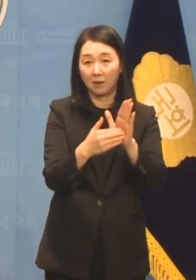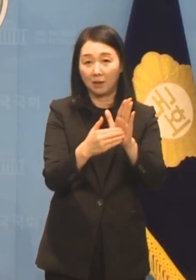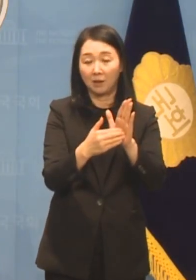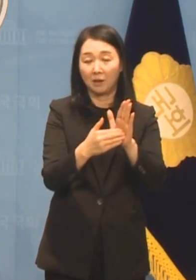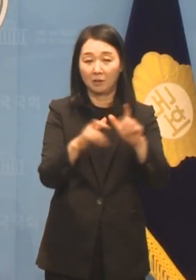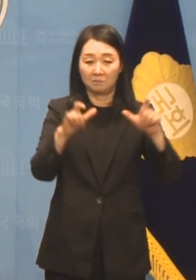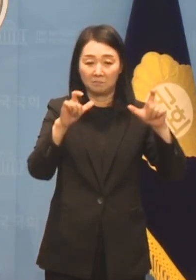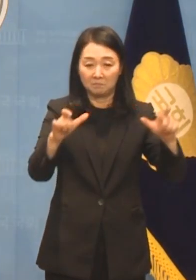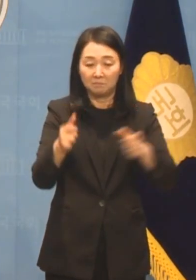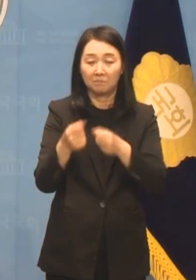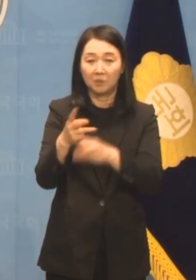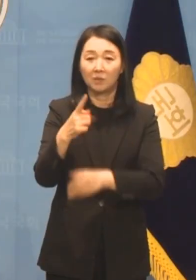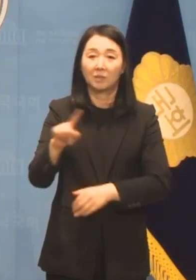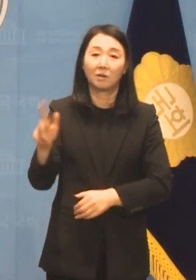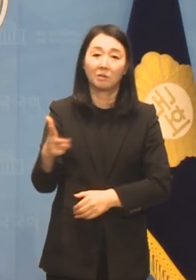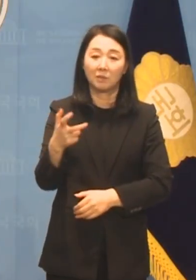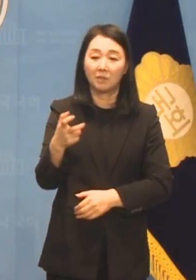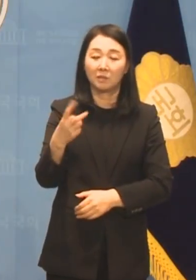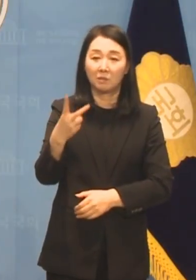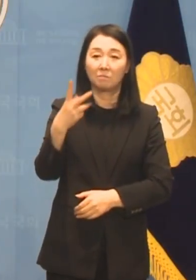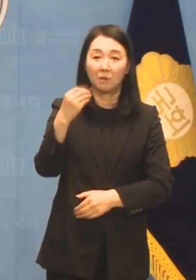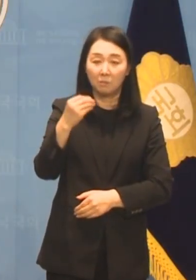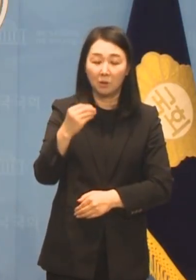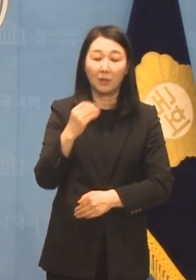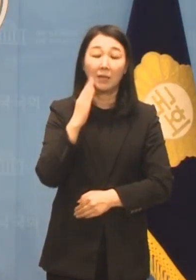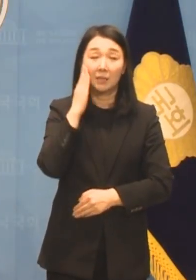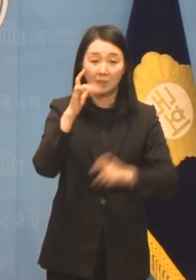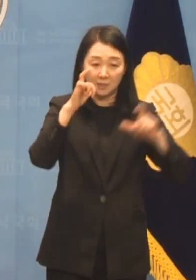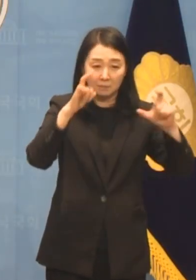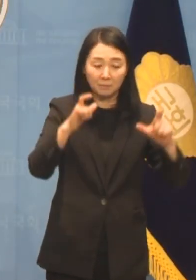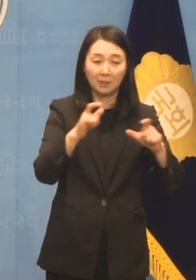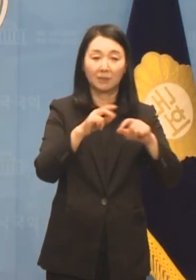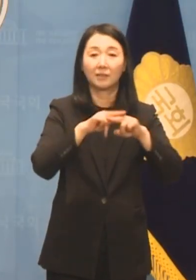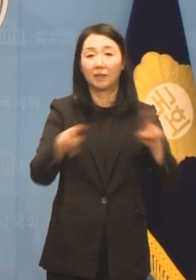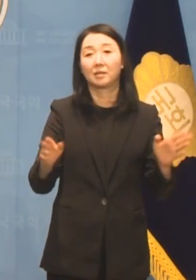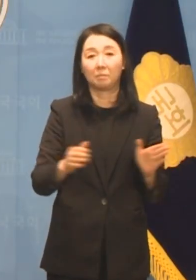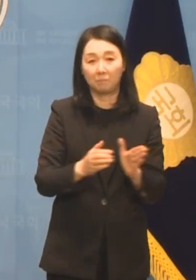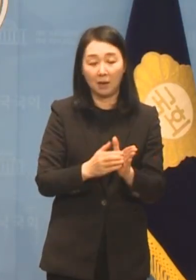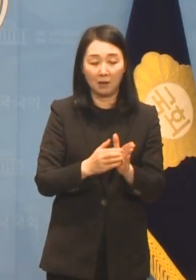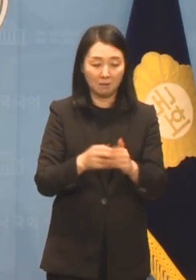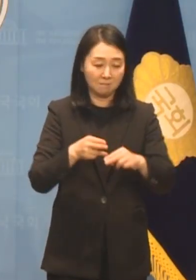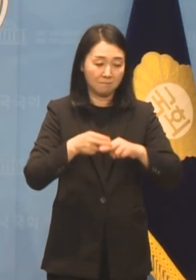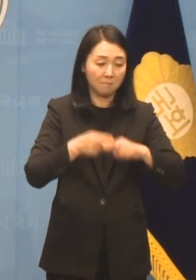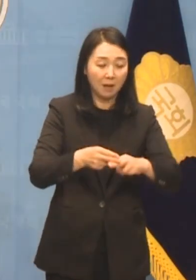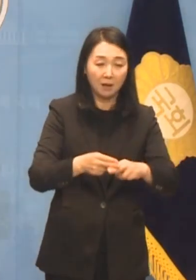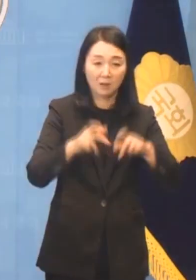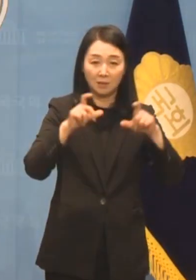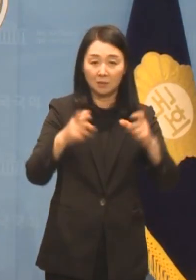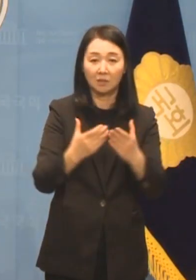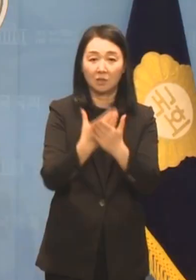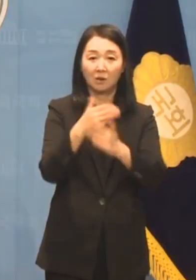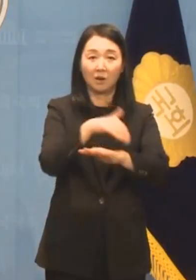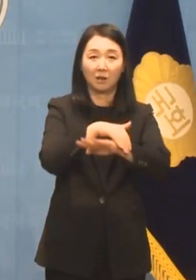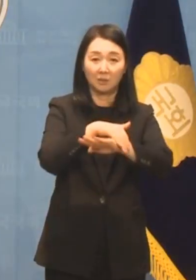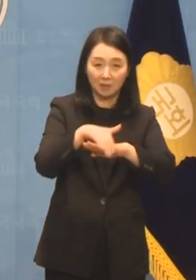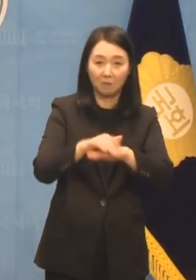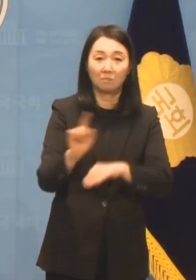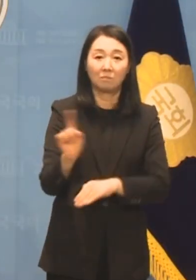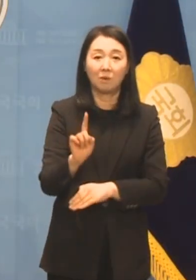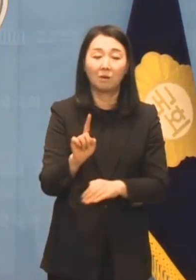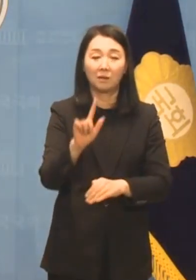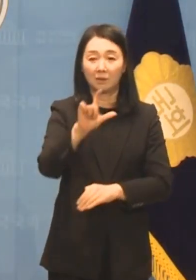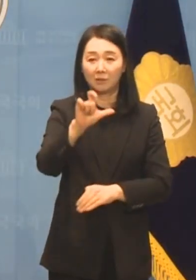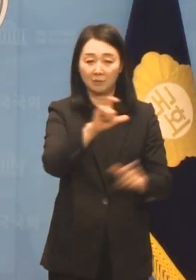1271만 평의 대규모 그린벨트를 해제하고 비수권 국가 및 지역 전략 사업